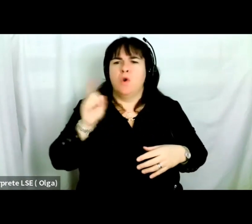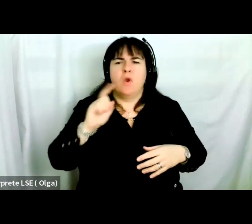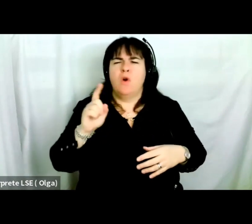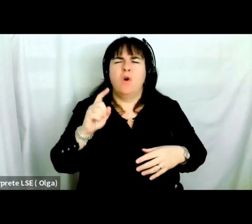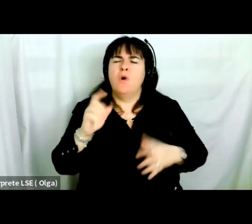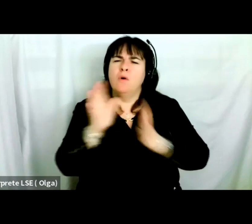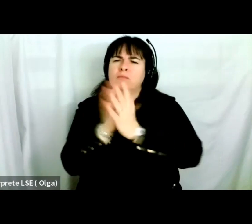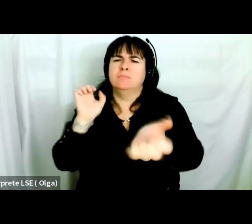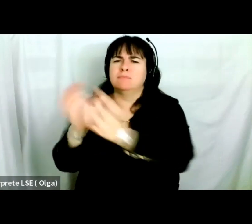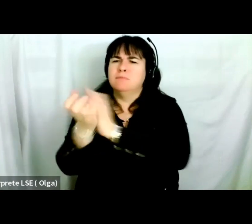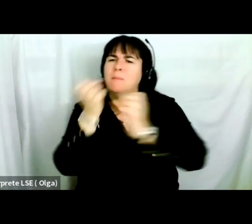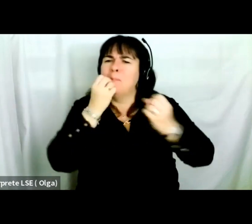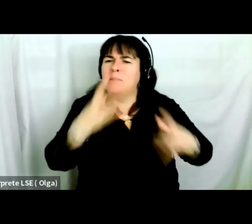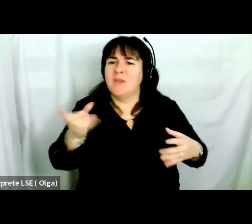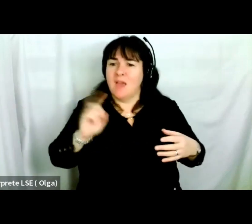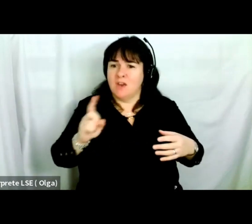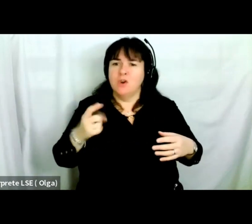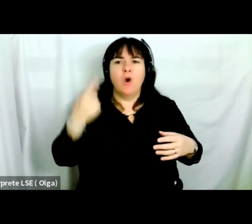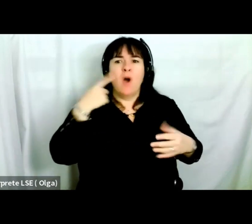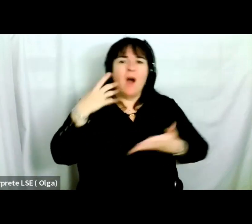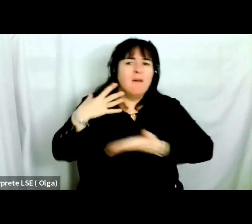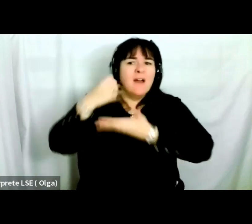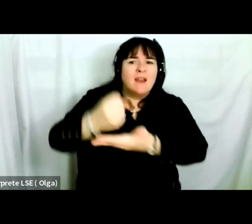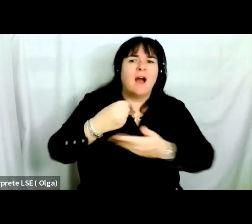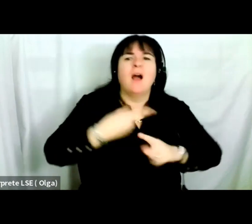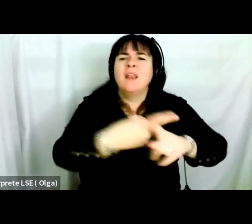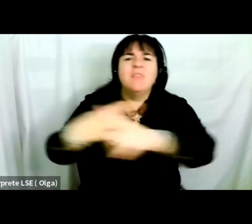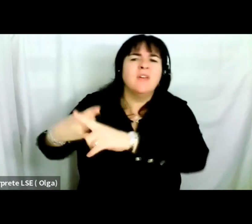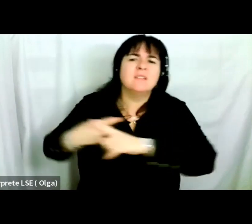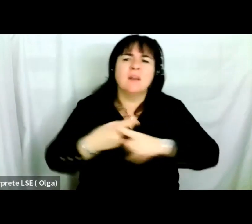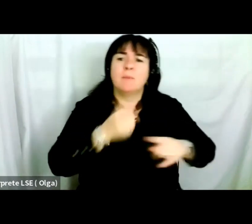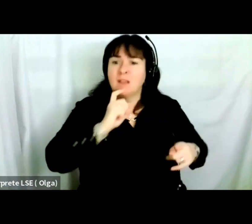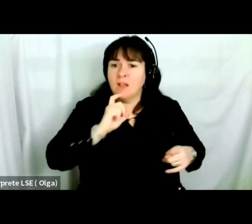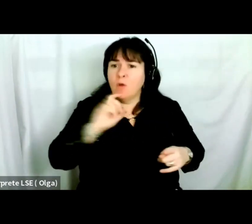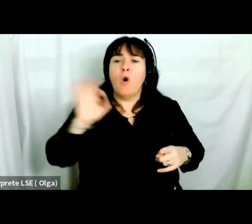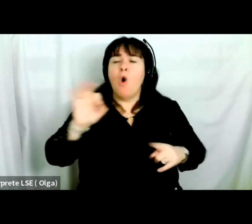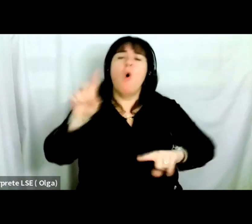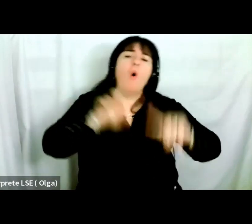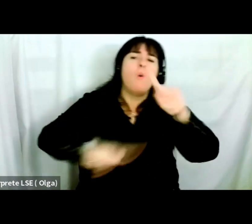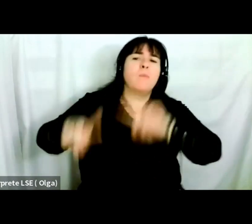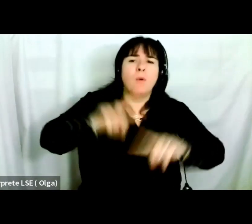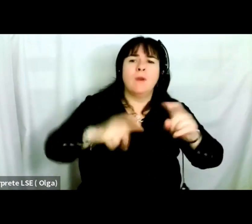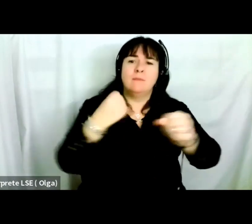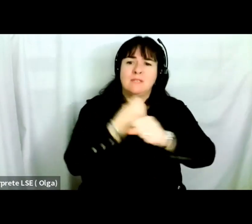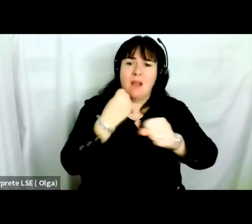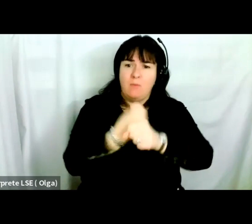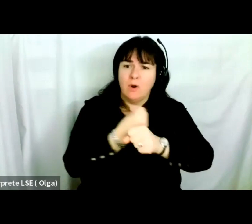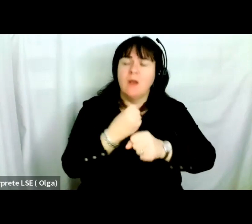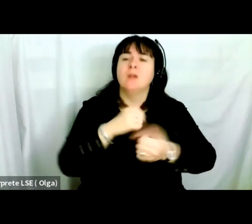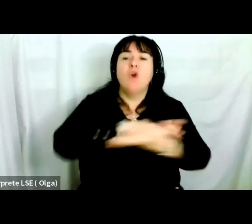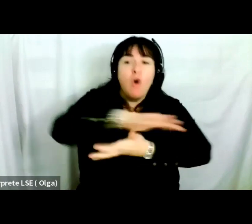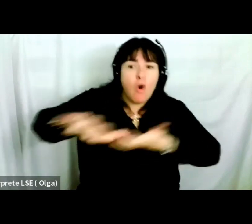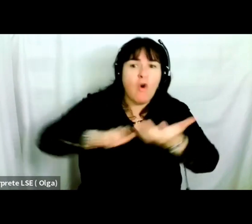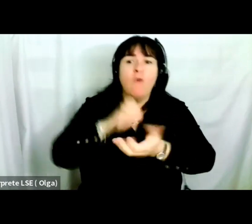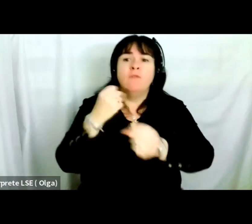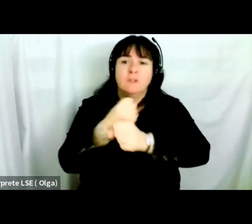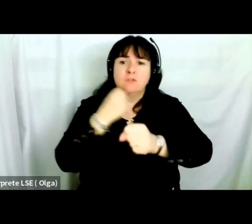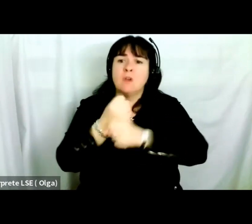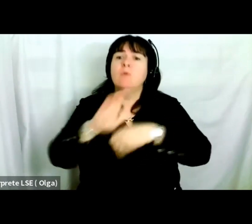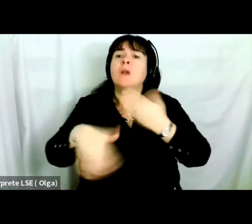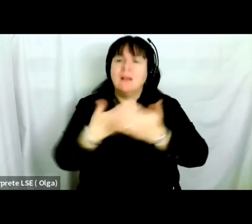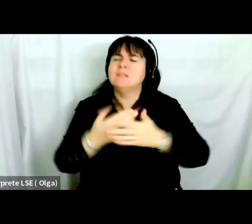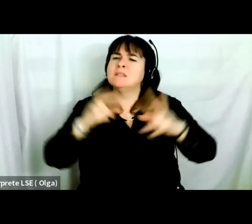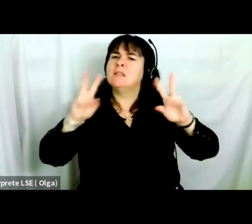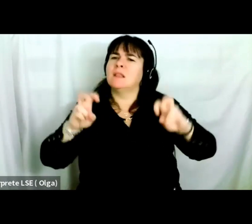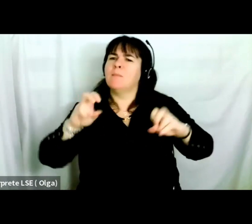resulta cómo reparten. Estamos hablando de conflictos laborales, problemas laborales. Incluso podríamos hablar de temas penales que